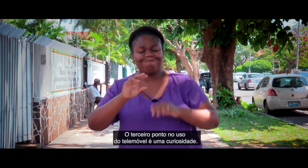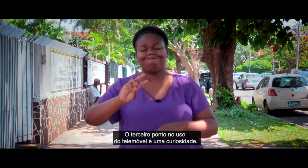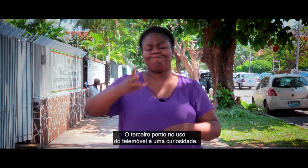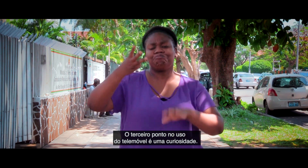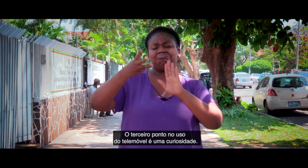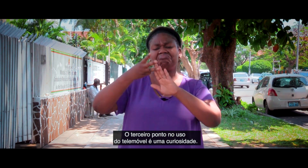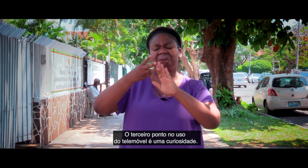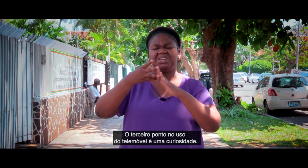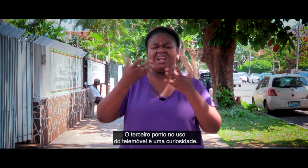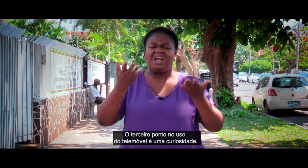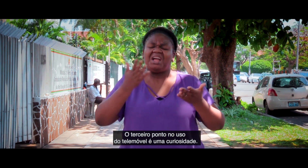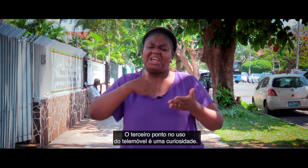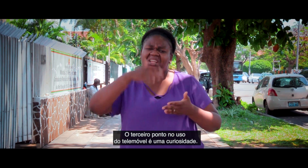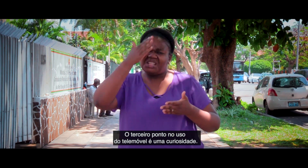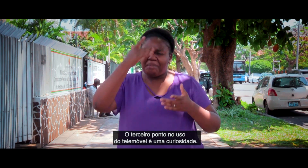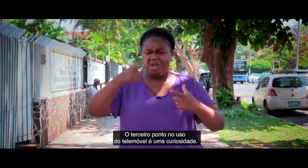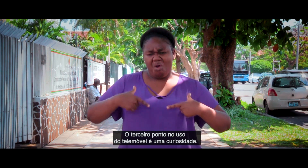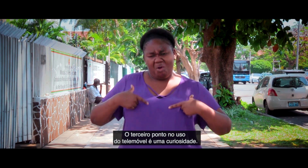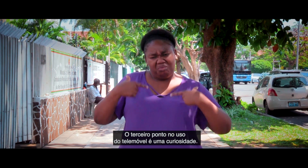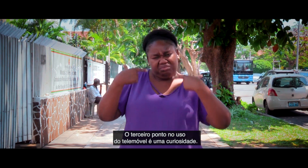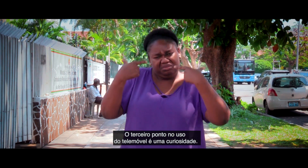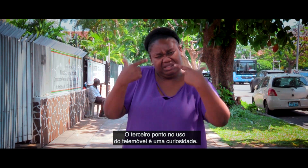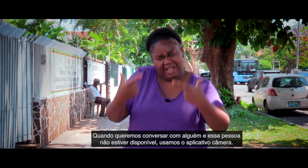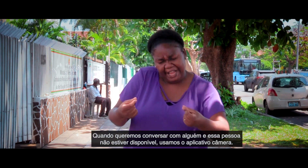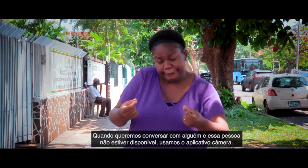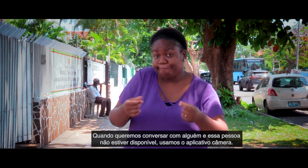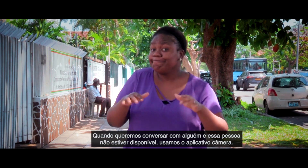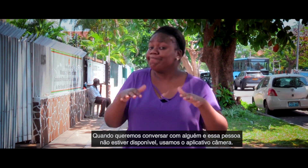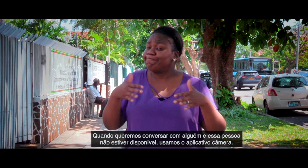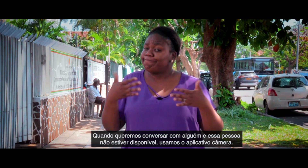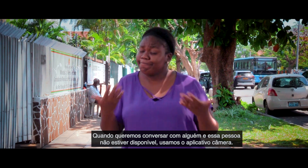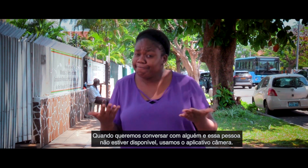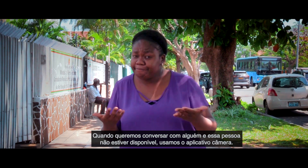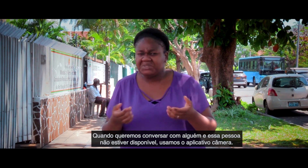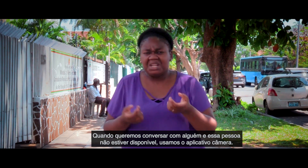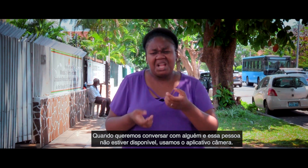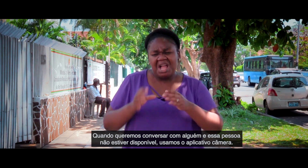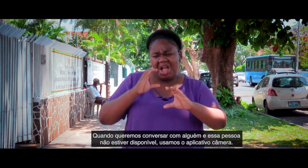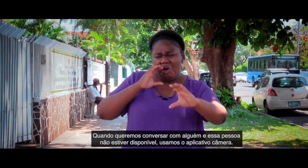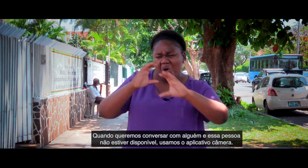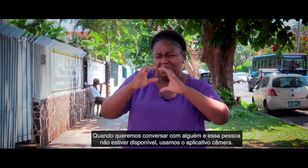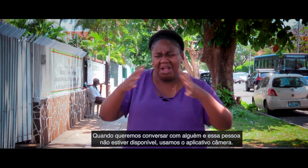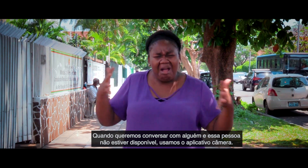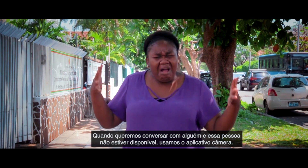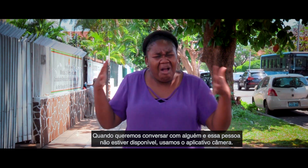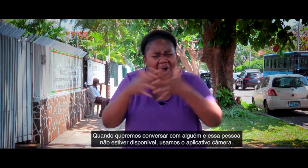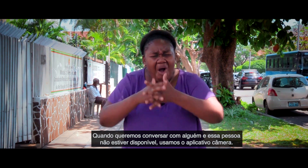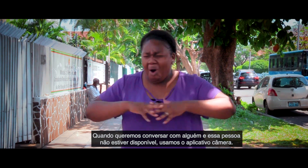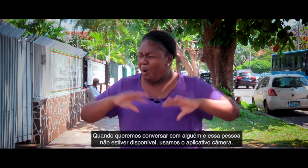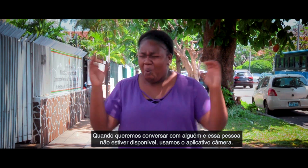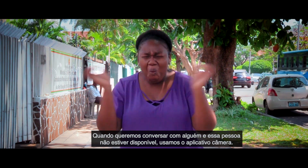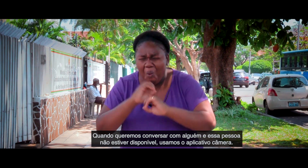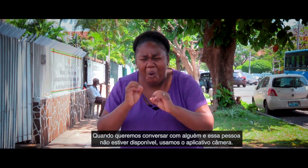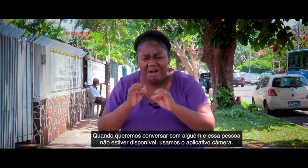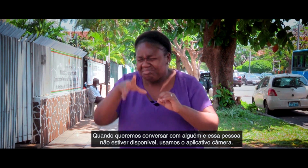ponto no uso do telemóvel é uma curiosidade. Quando queremos conversar com alguém e essa pessoa não